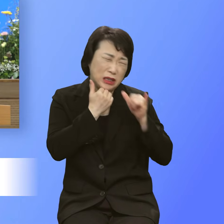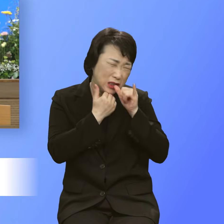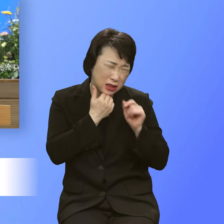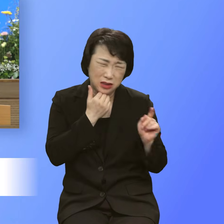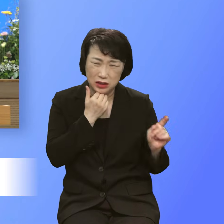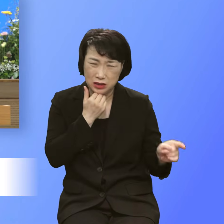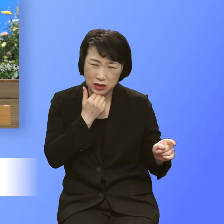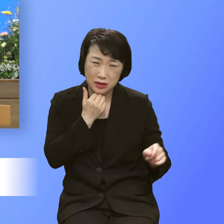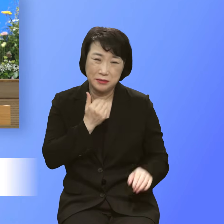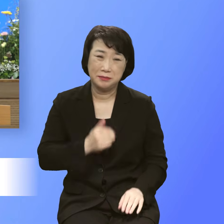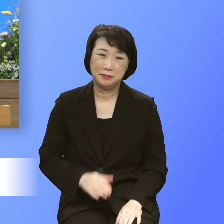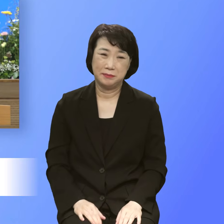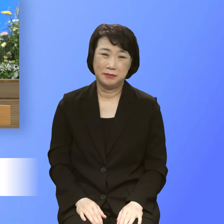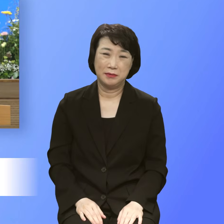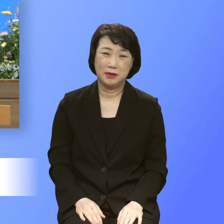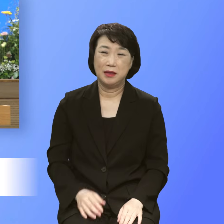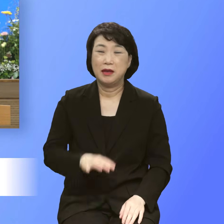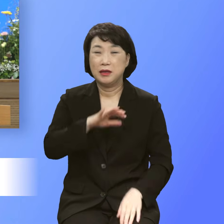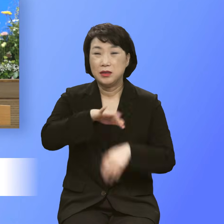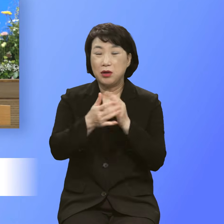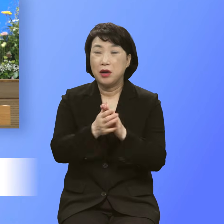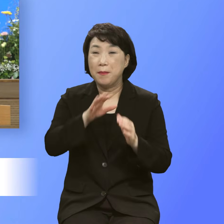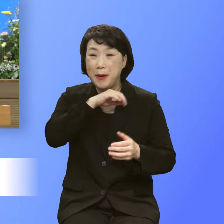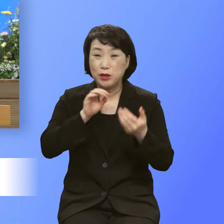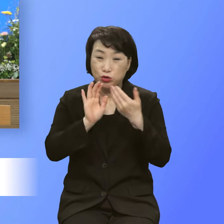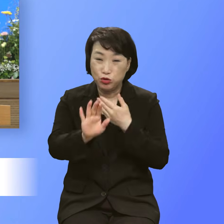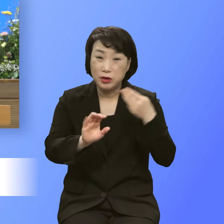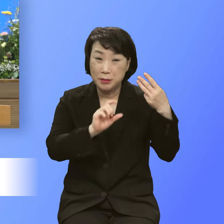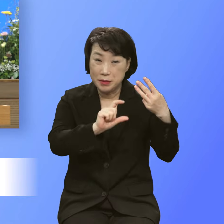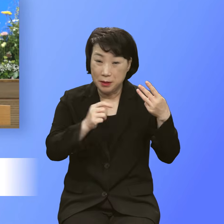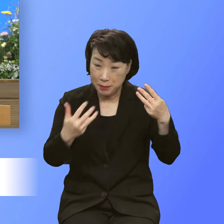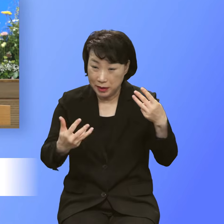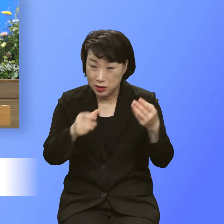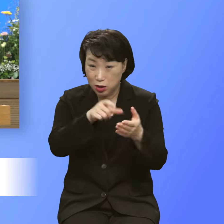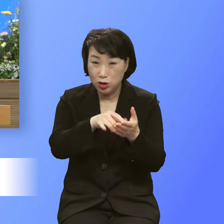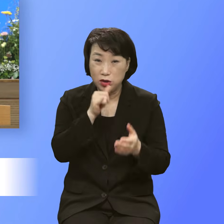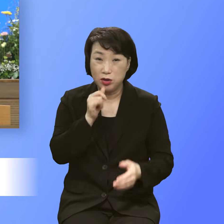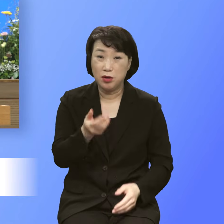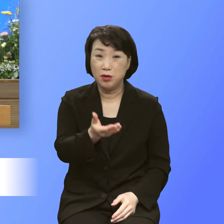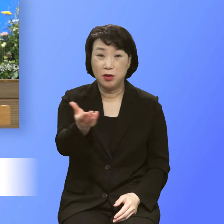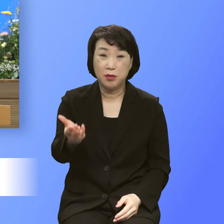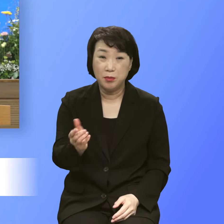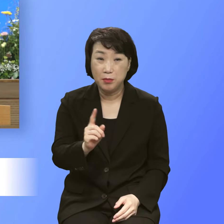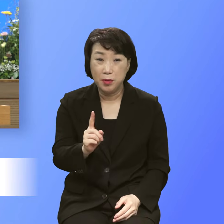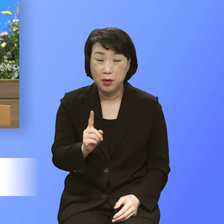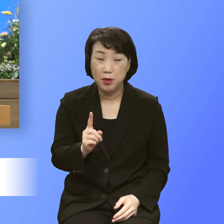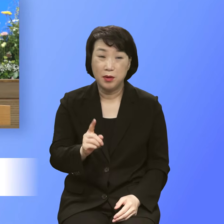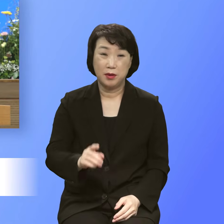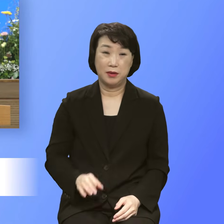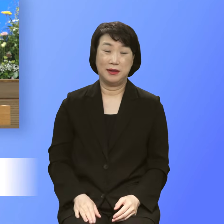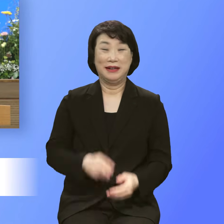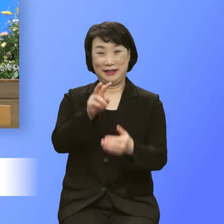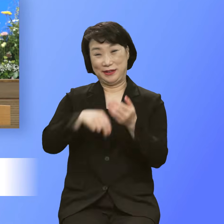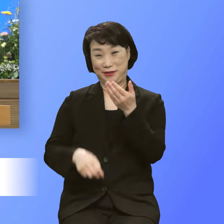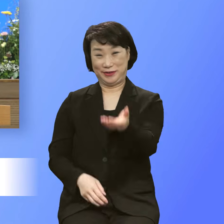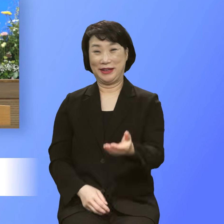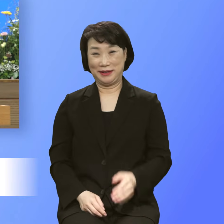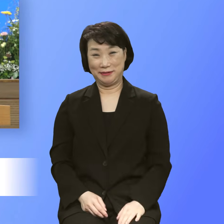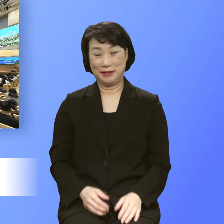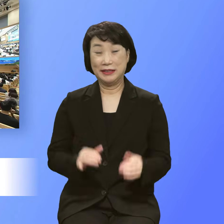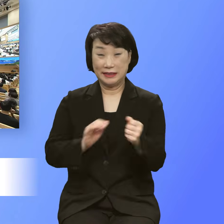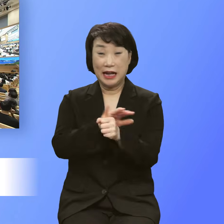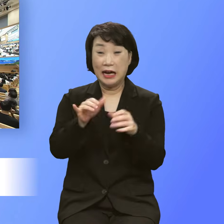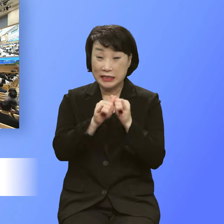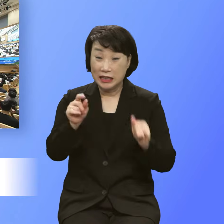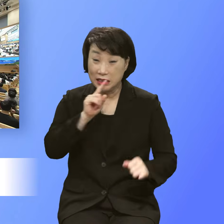말이야. 응? 베드로서 3장 8절 이하에 뭐라고 이렇게 돼 있어? 응? 한번 읽어봐.